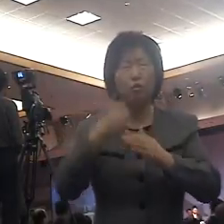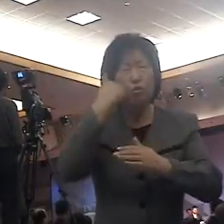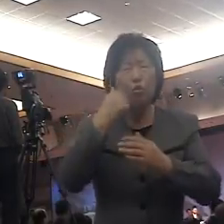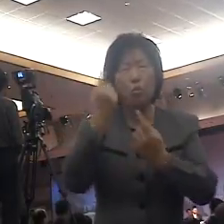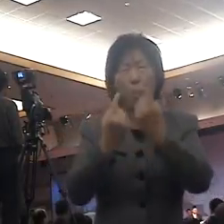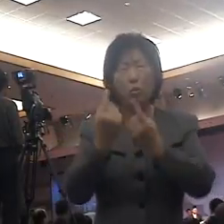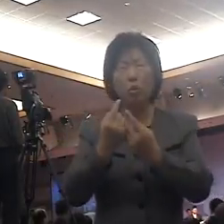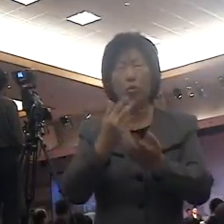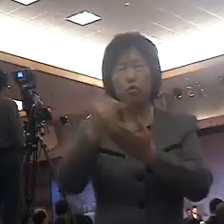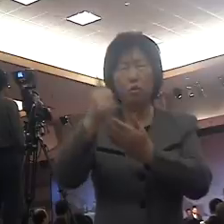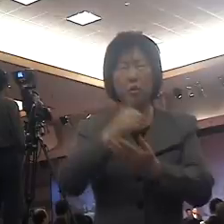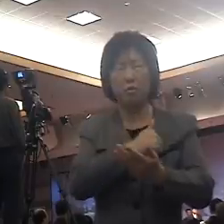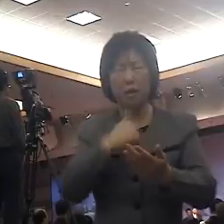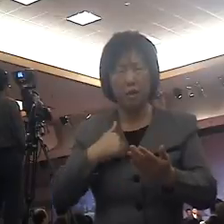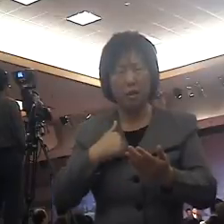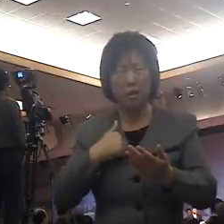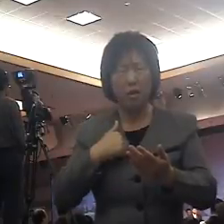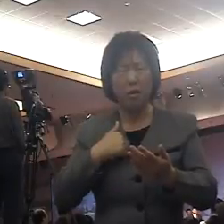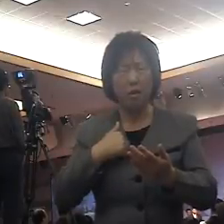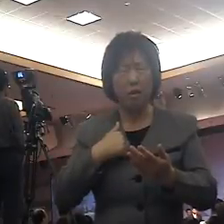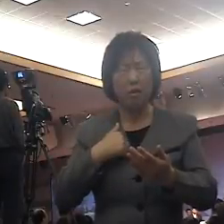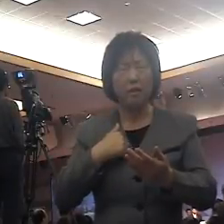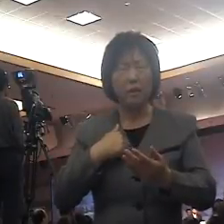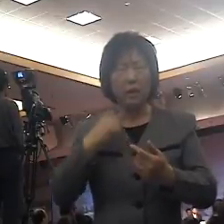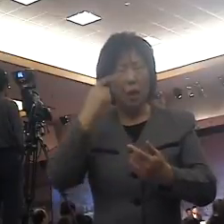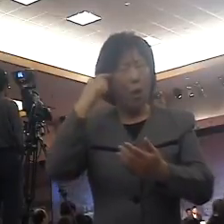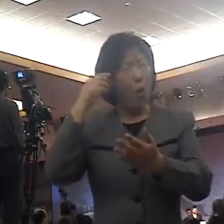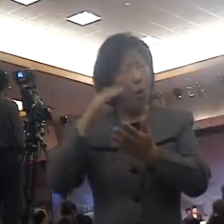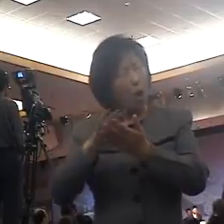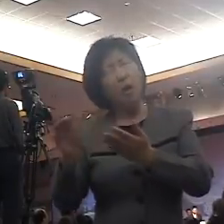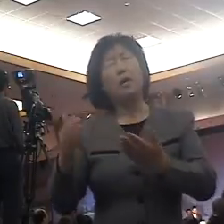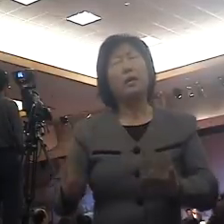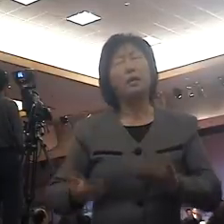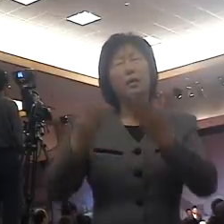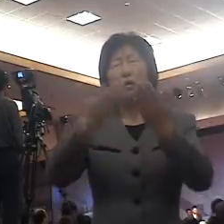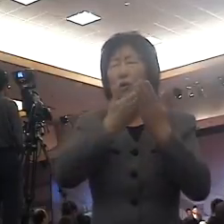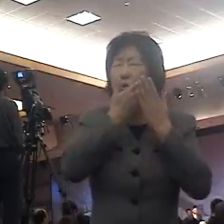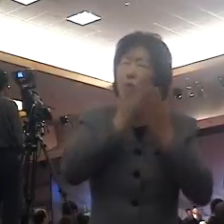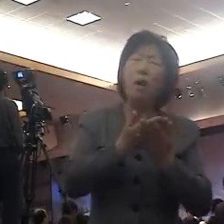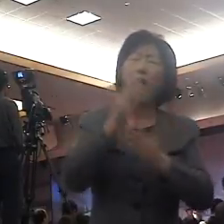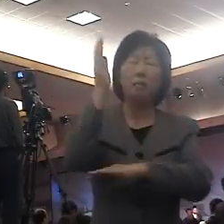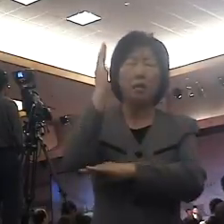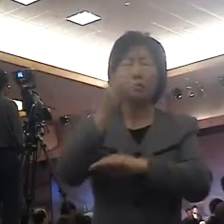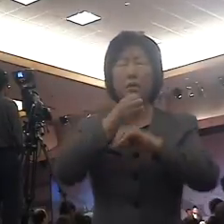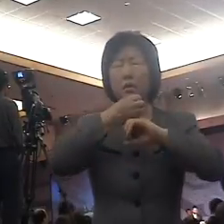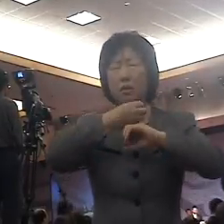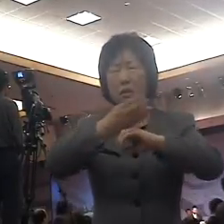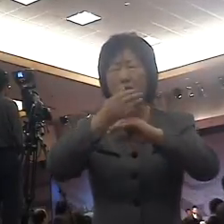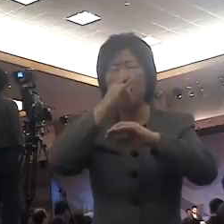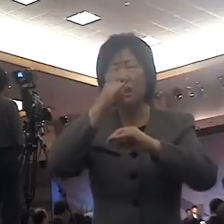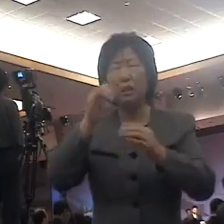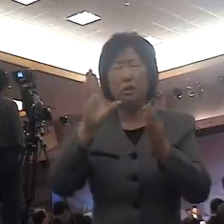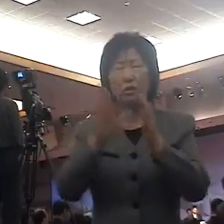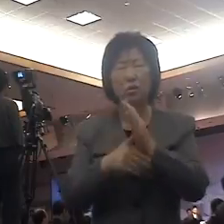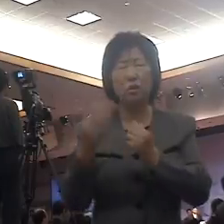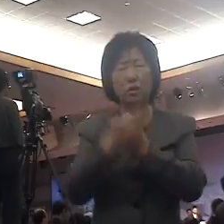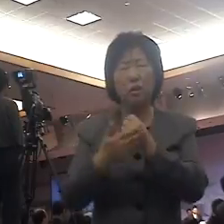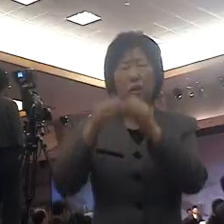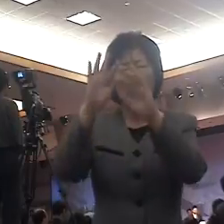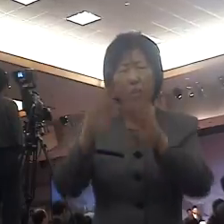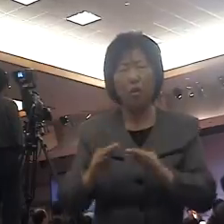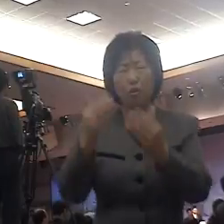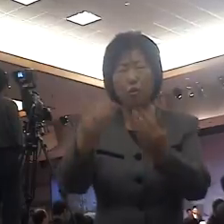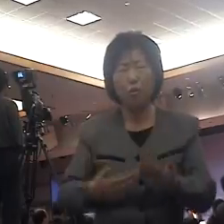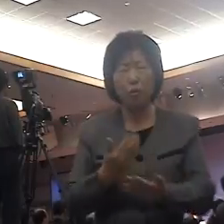무엇보다도 주님의 만족을 먼저 satisfy 하고 시원하게 해드리는 그런 귀한 말씀이 선포될 수 있도록 은혜 내려 주시옵소서.